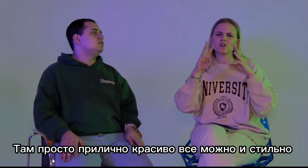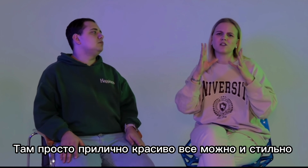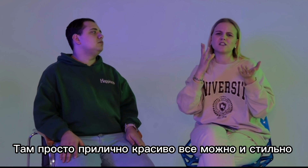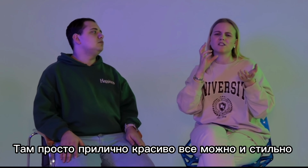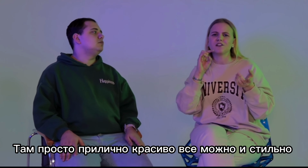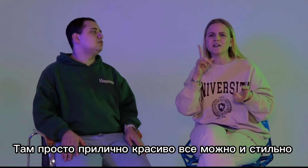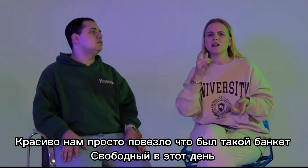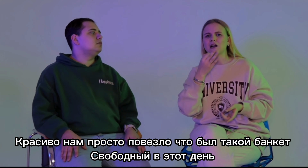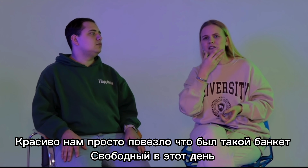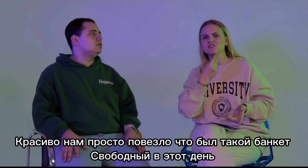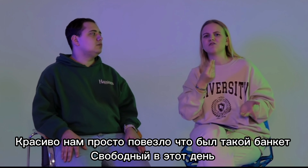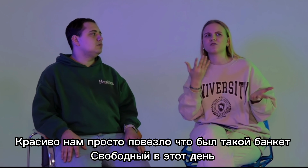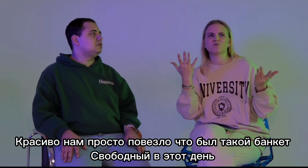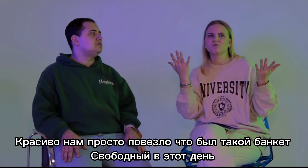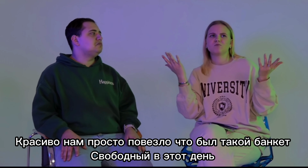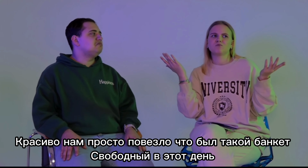модно, стильно и красиво.